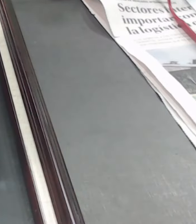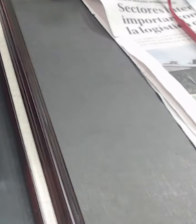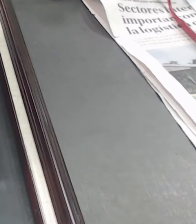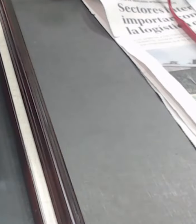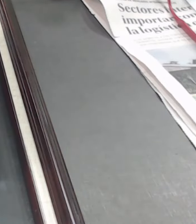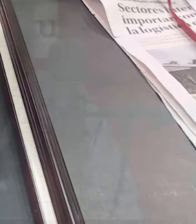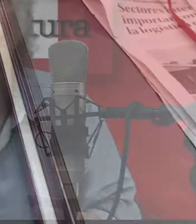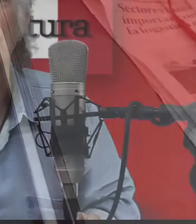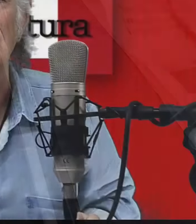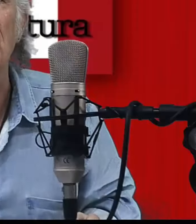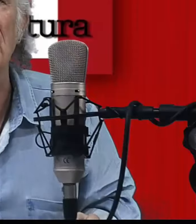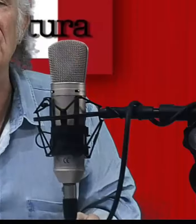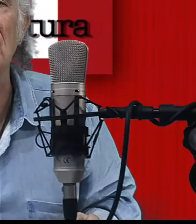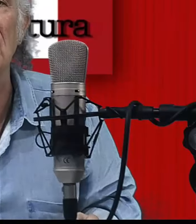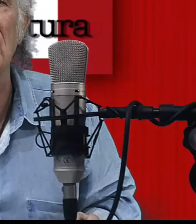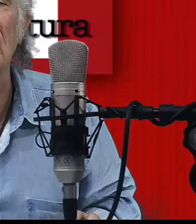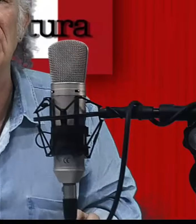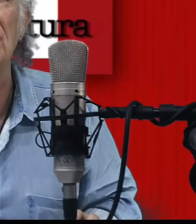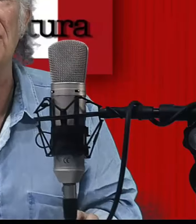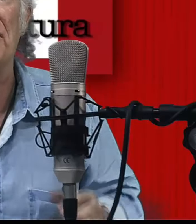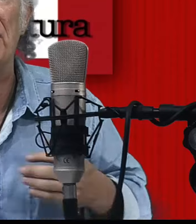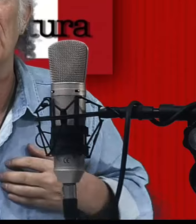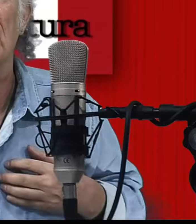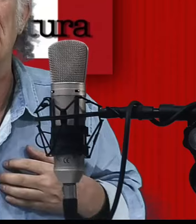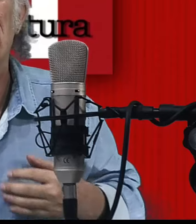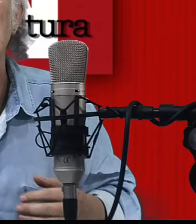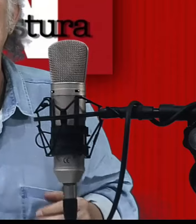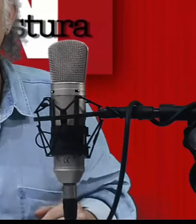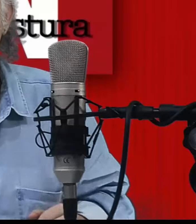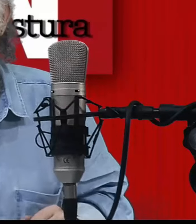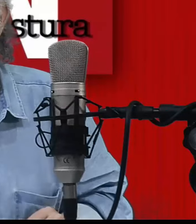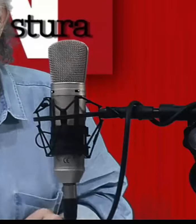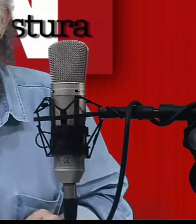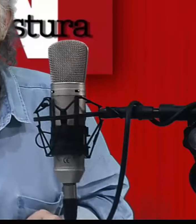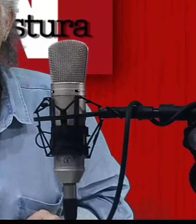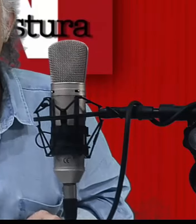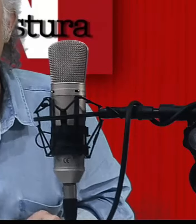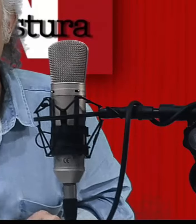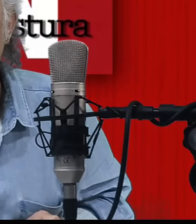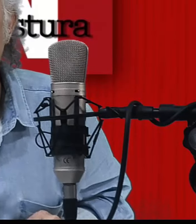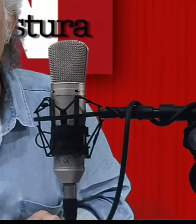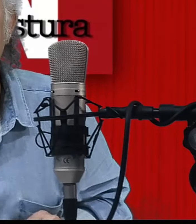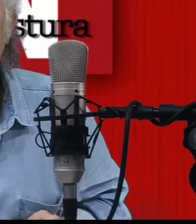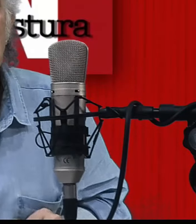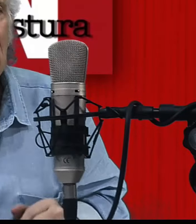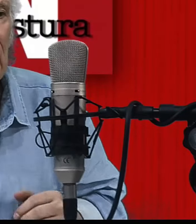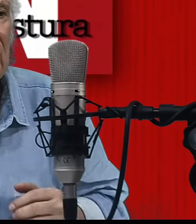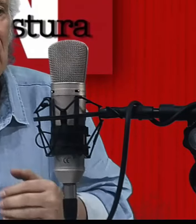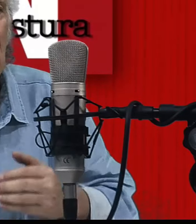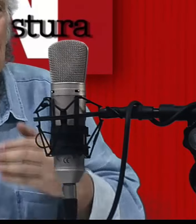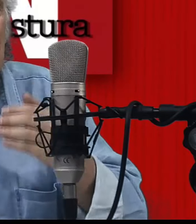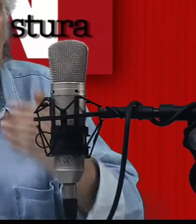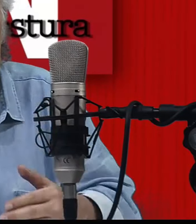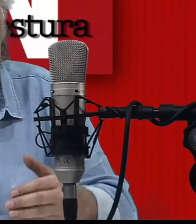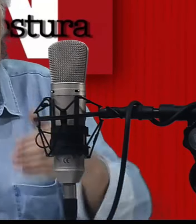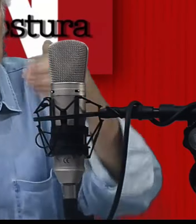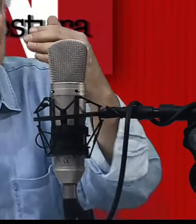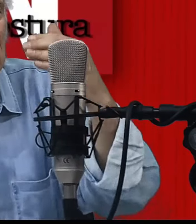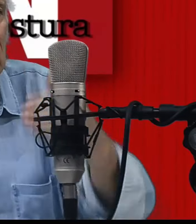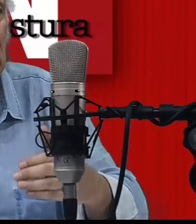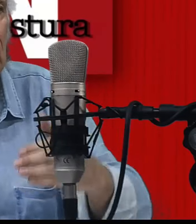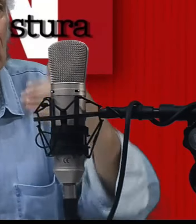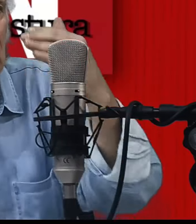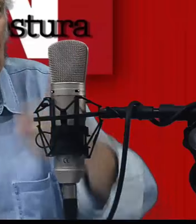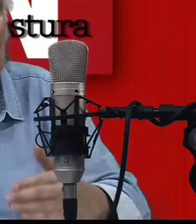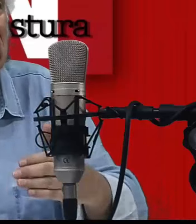por eso lo pongo, por eso le doy lo que para mí tiene la importancia capital. Y por eso me esforcé en